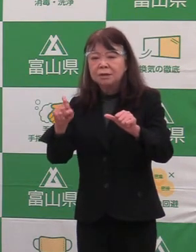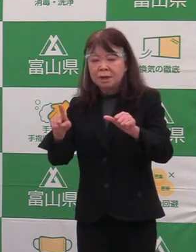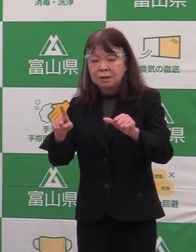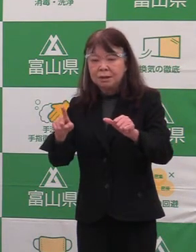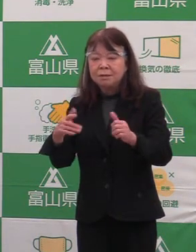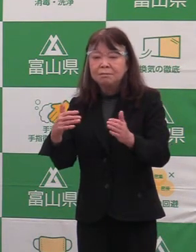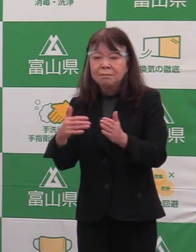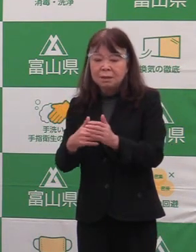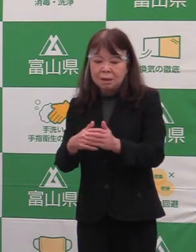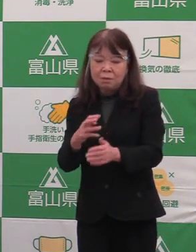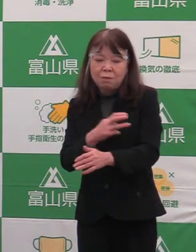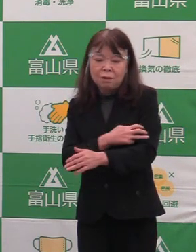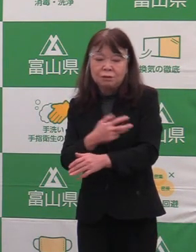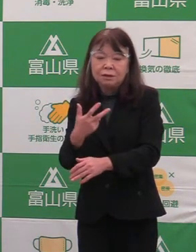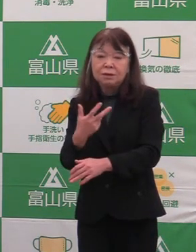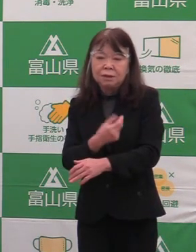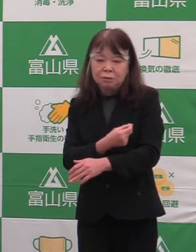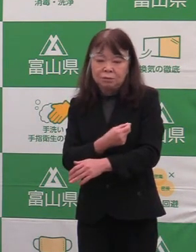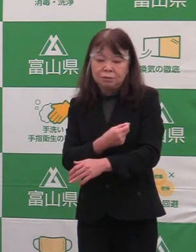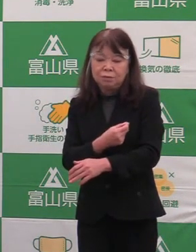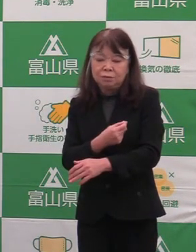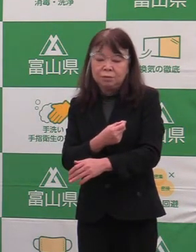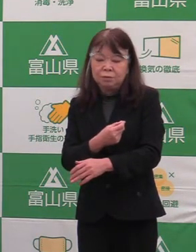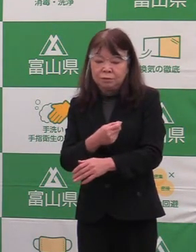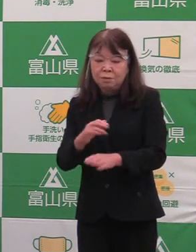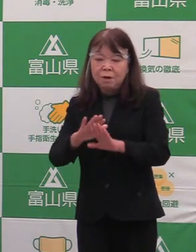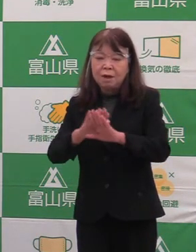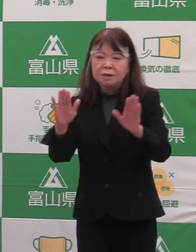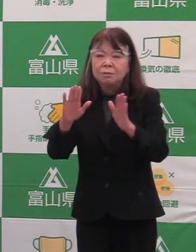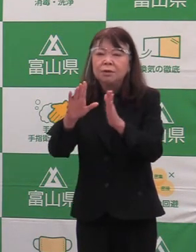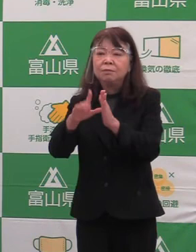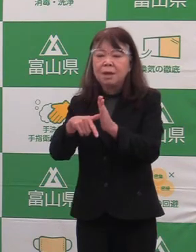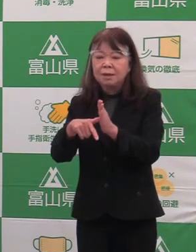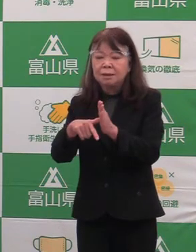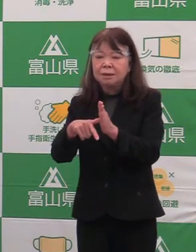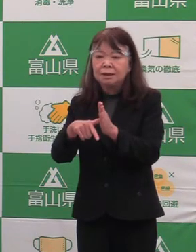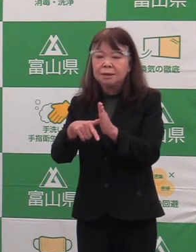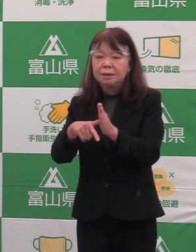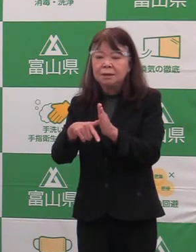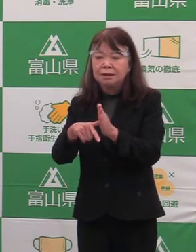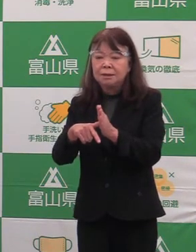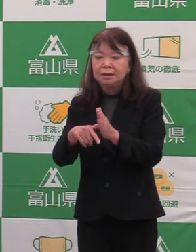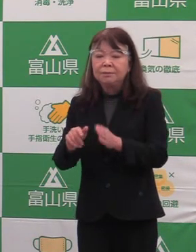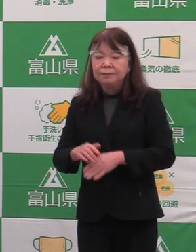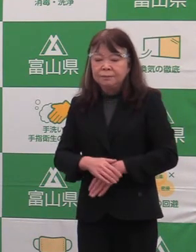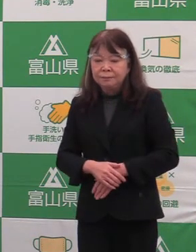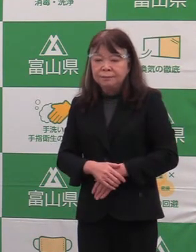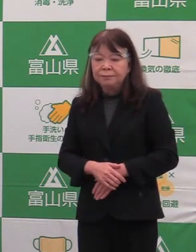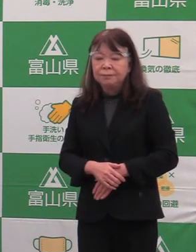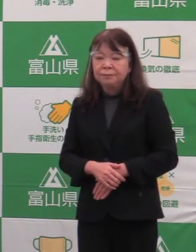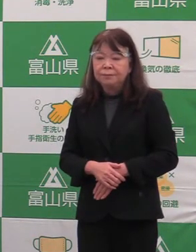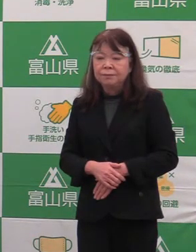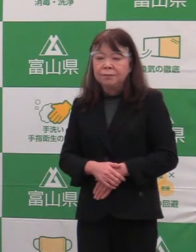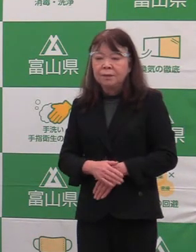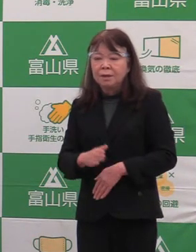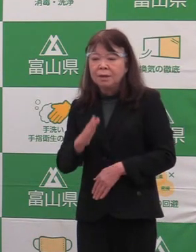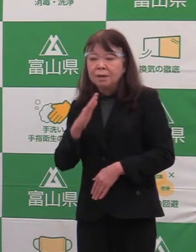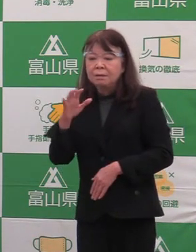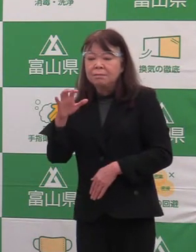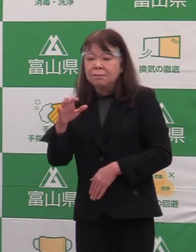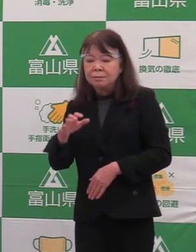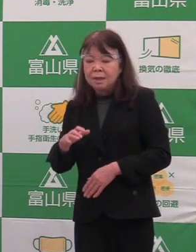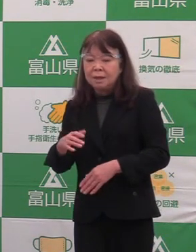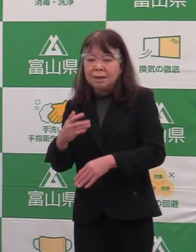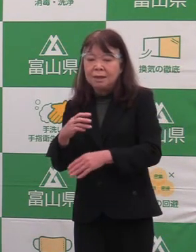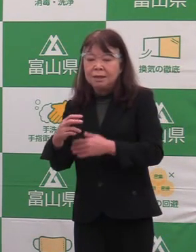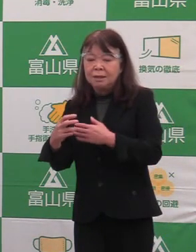の年齢の層にも打つことになるとですね、実は現場にはこれまでのファイザーと、い